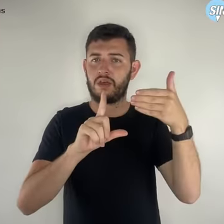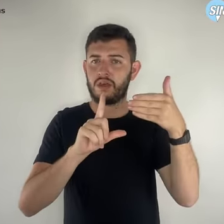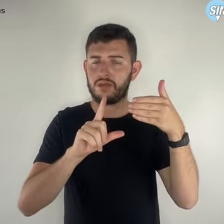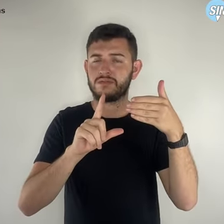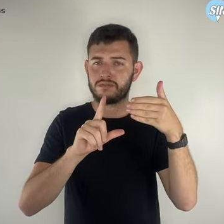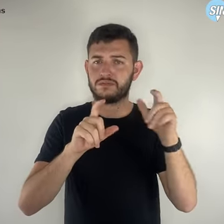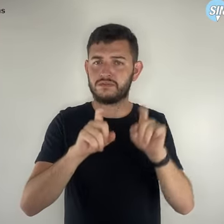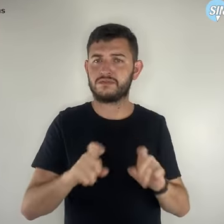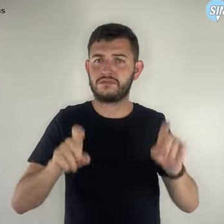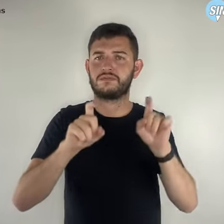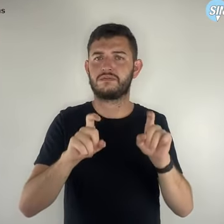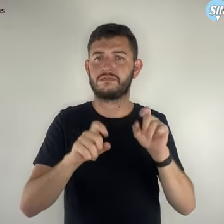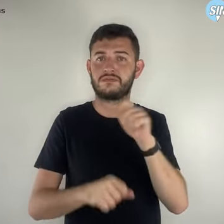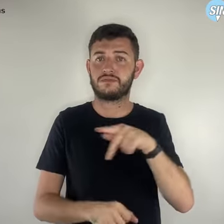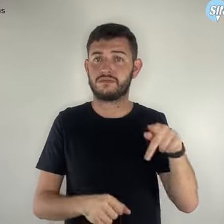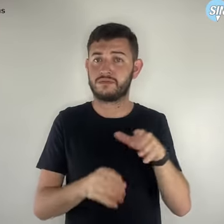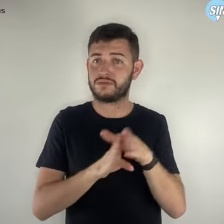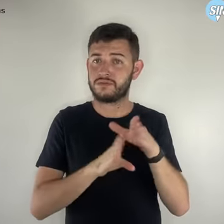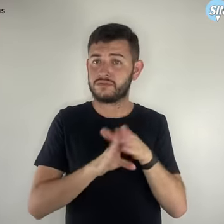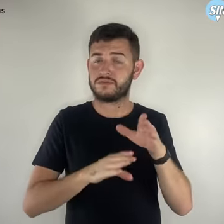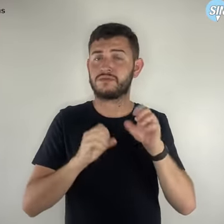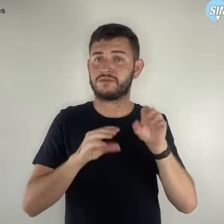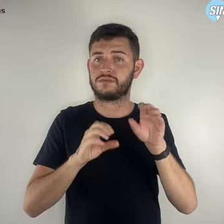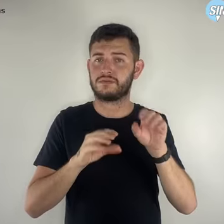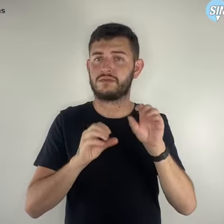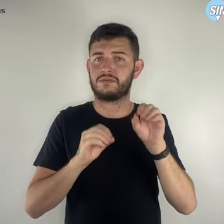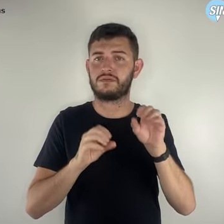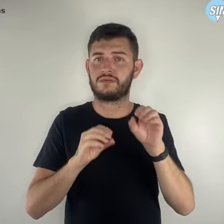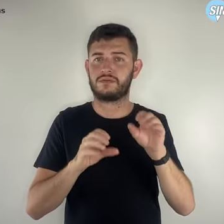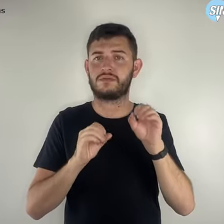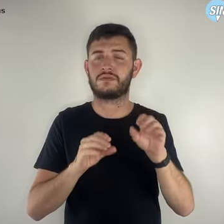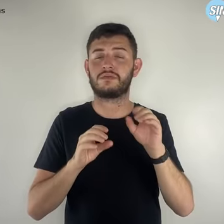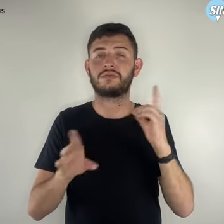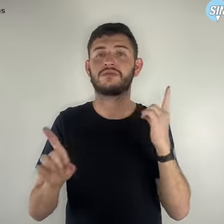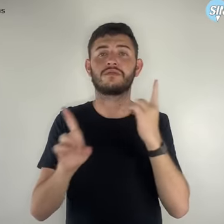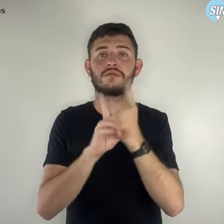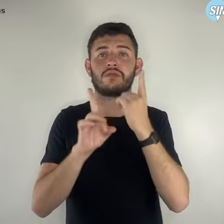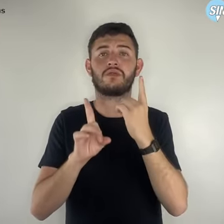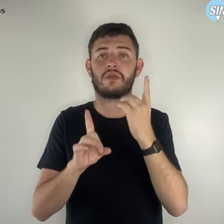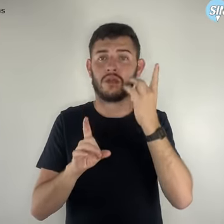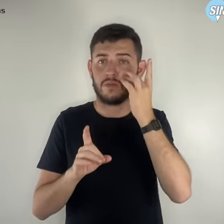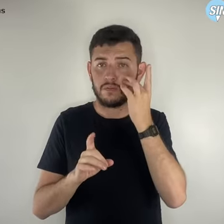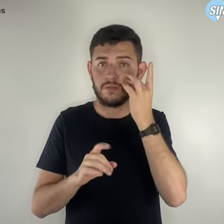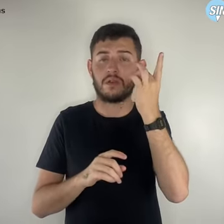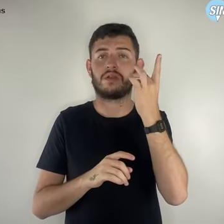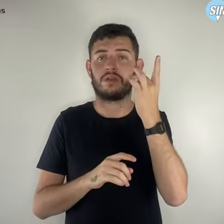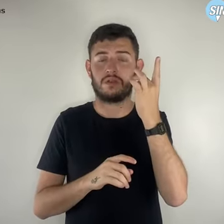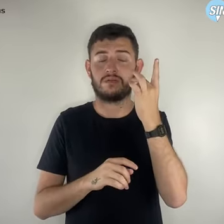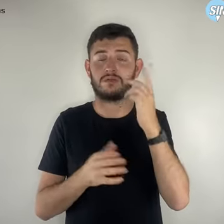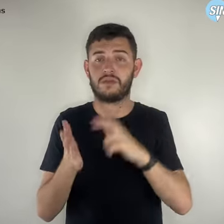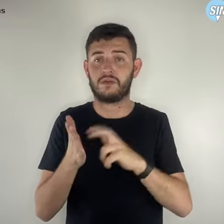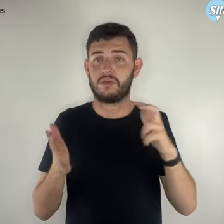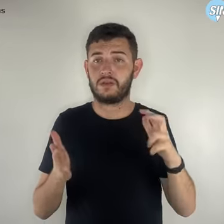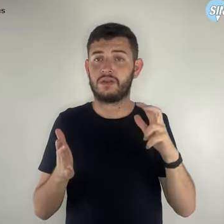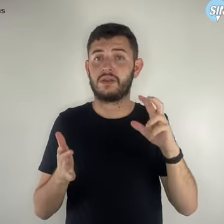monitores, professores e orientadores educacionais do Distrito Federal se encontraram presencialmente na